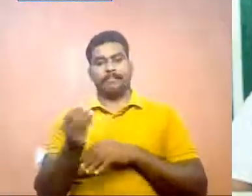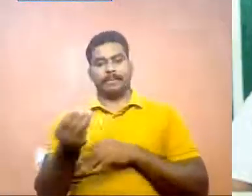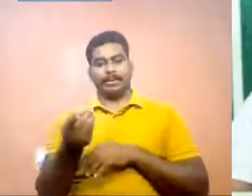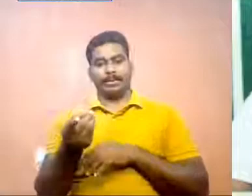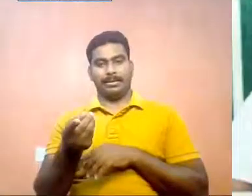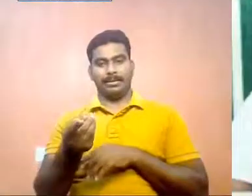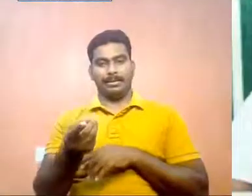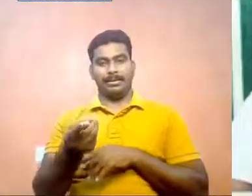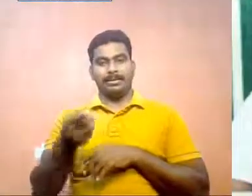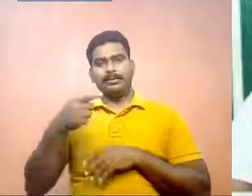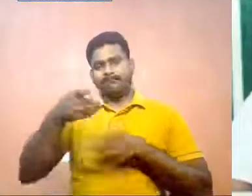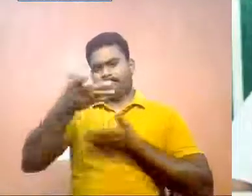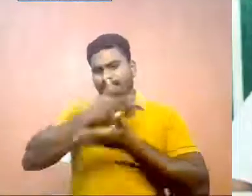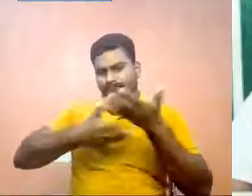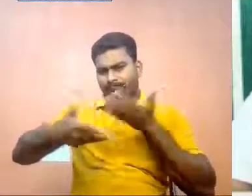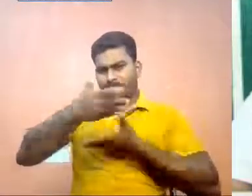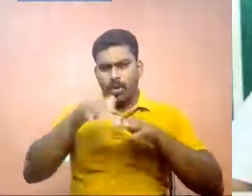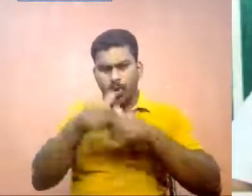ഞങ്ങൾ ചർച്ച ചെയ്തപ്പോൾ